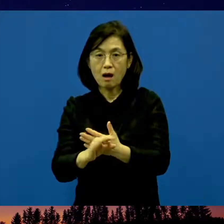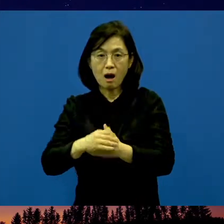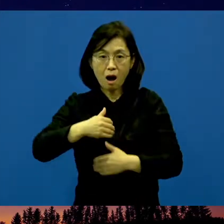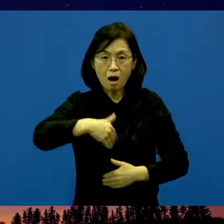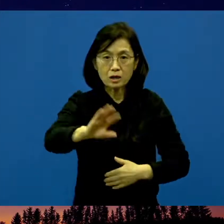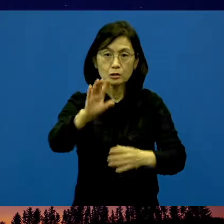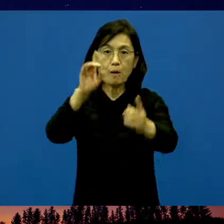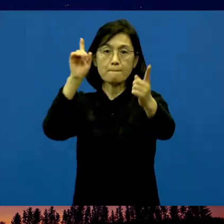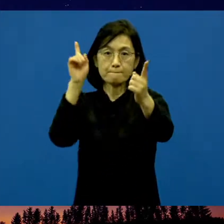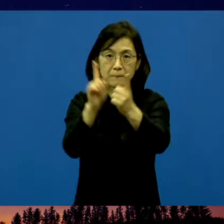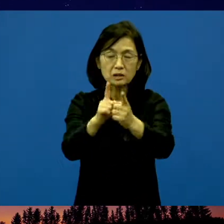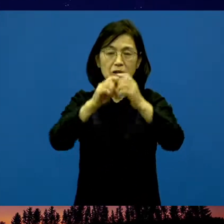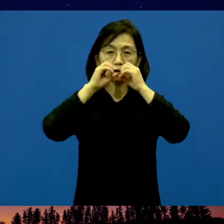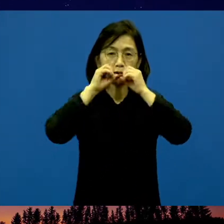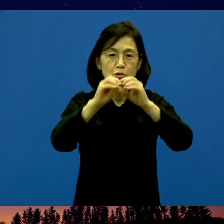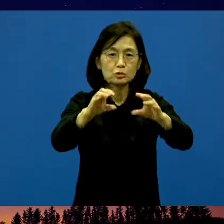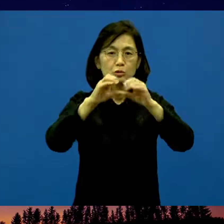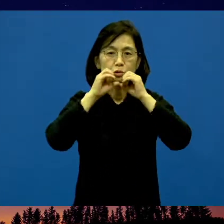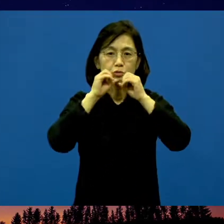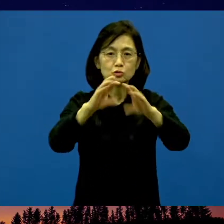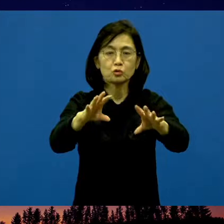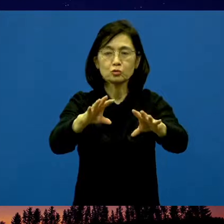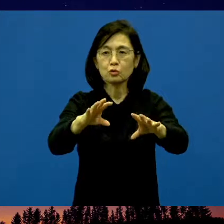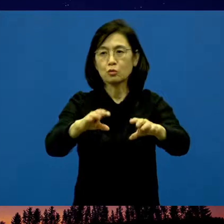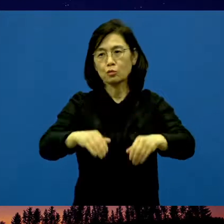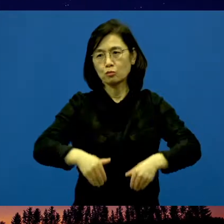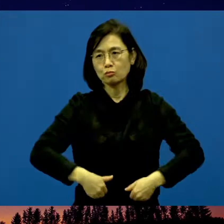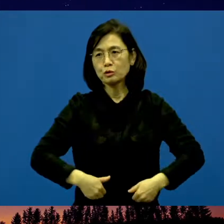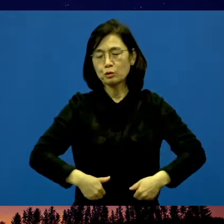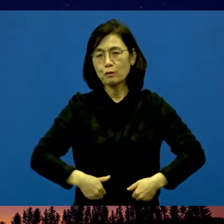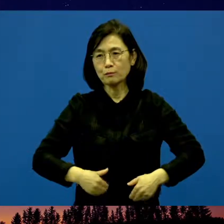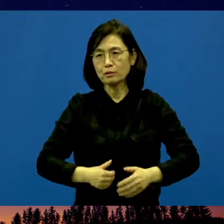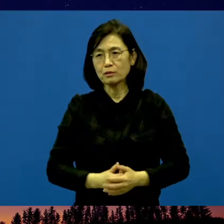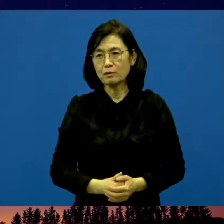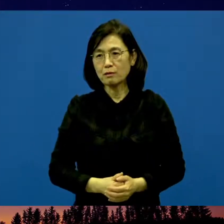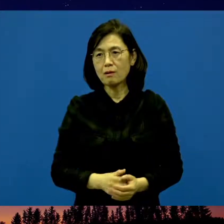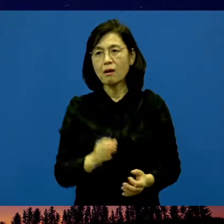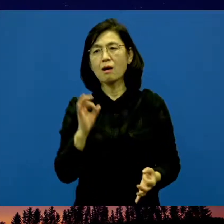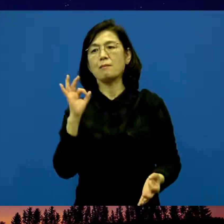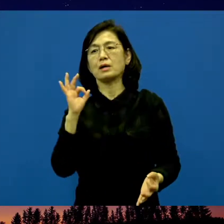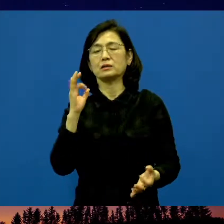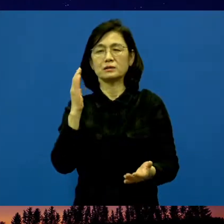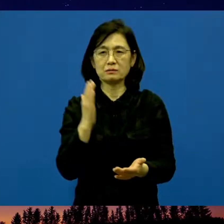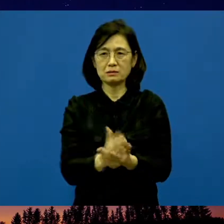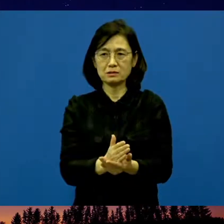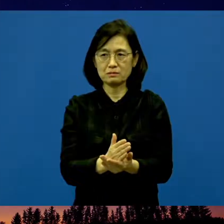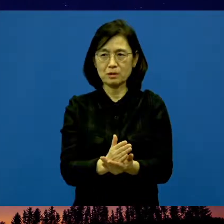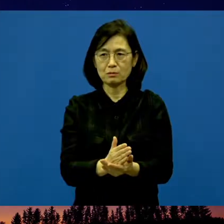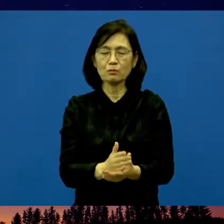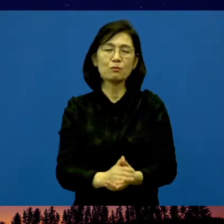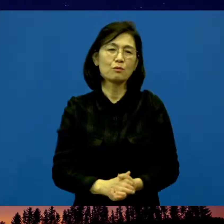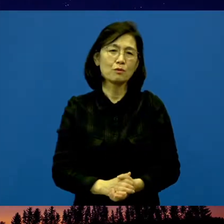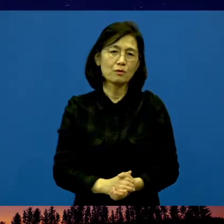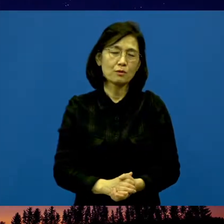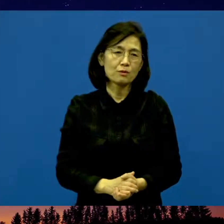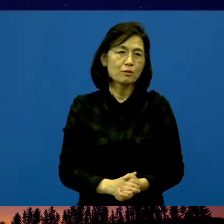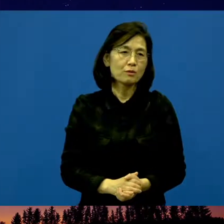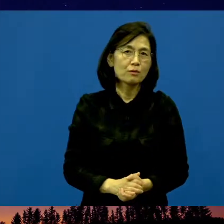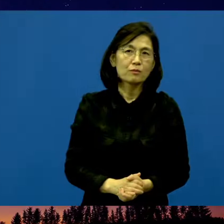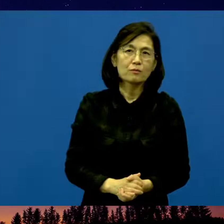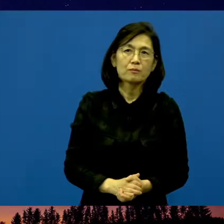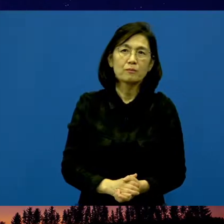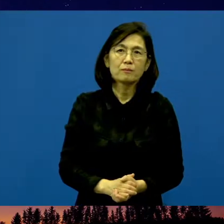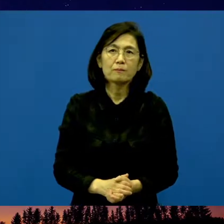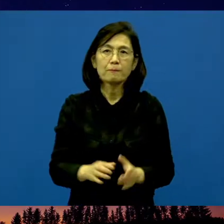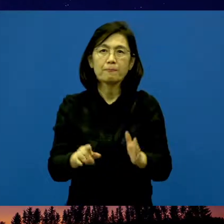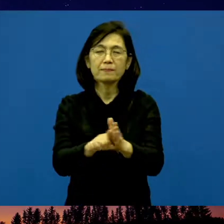사랑하고 섬겨야 되는 마음을 주실 때 행동하는 것은 우리가 해야 되는 것이죠. 피동적으로 잊지 말라는 겁니다. 피동적으로.